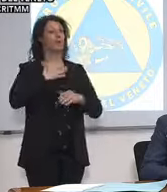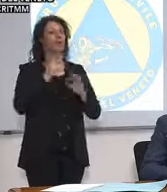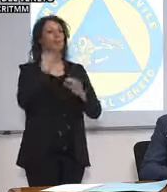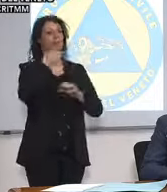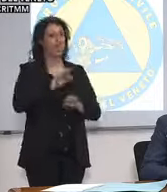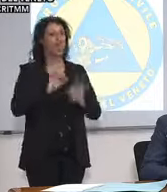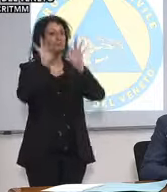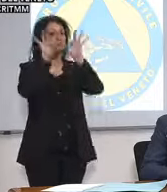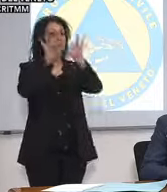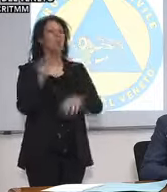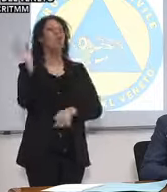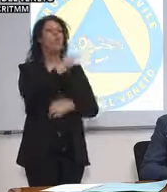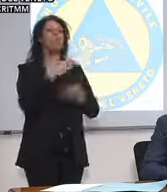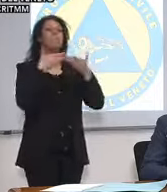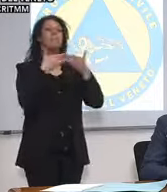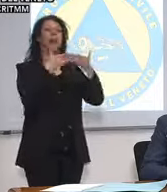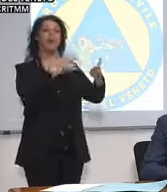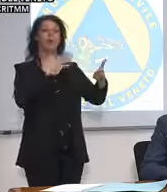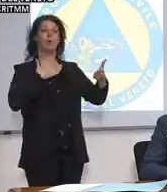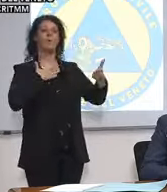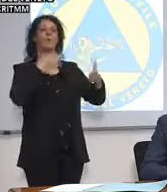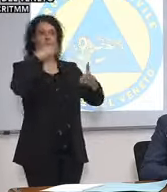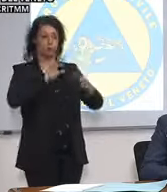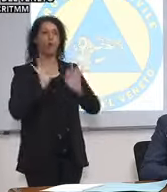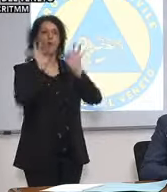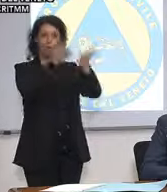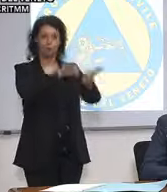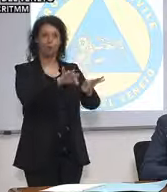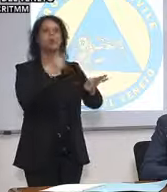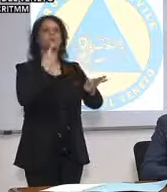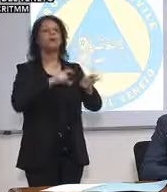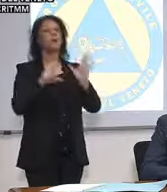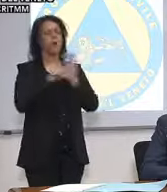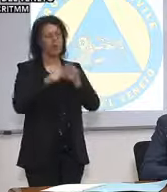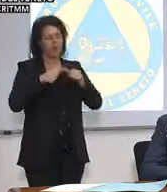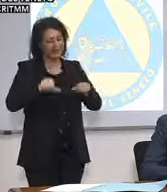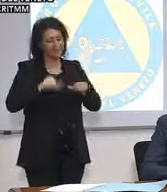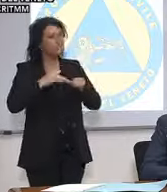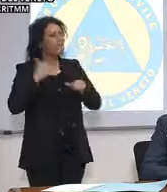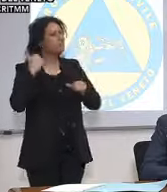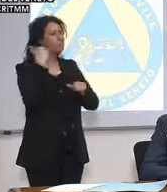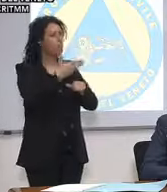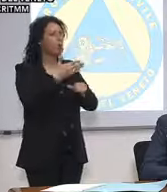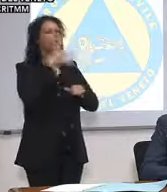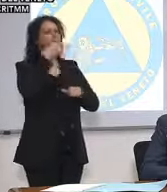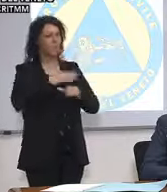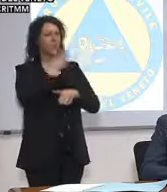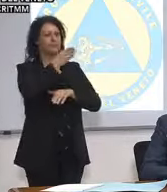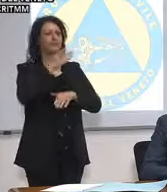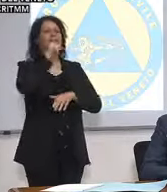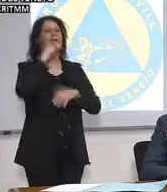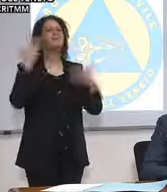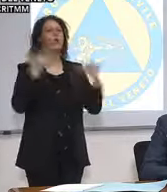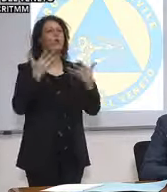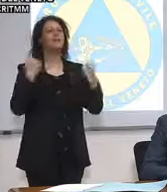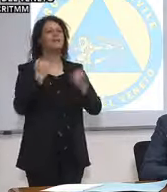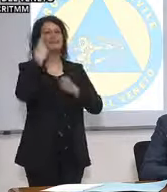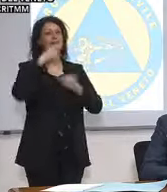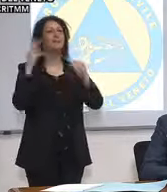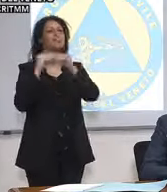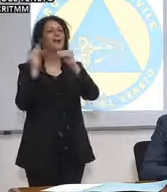imbarcazioni di proprietà che si trovano al di fuori del comune di residenza per lo svolgimento delle attività di manutenzione